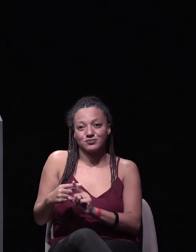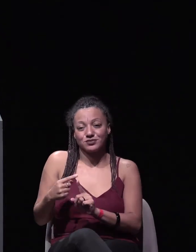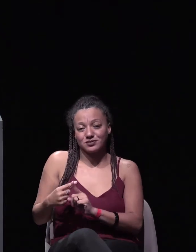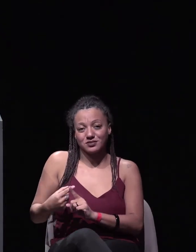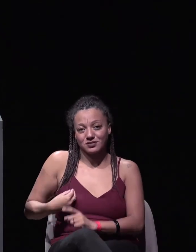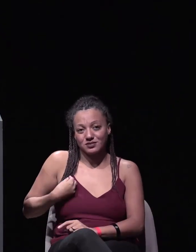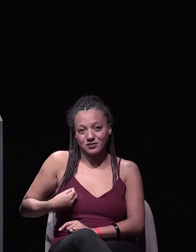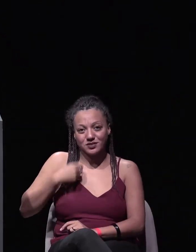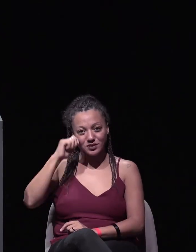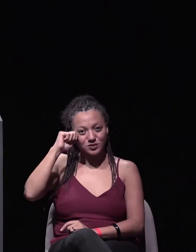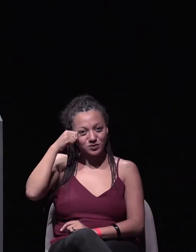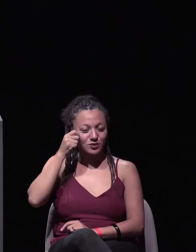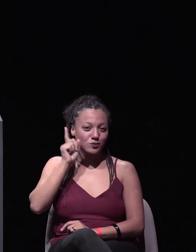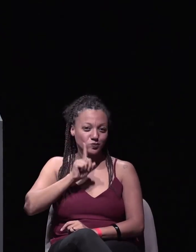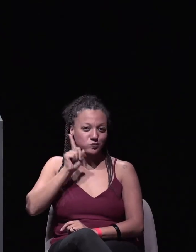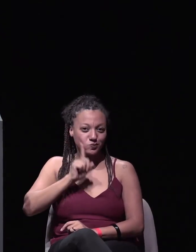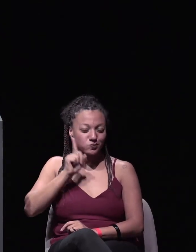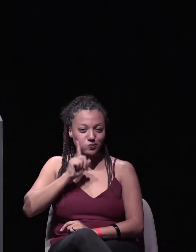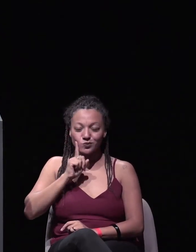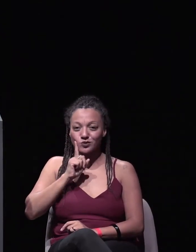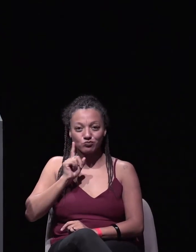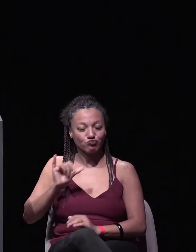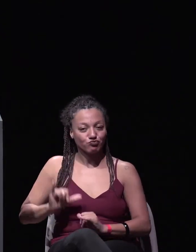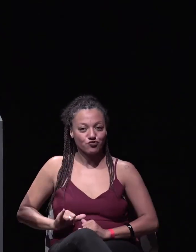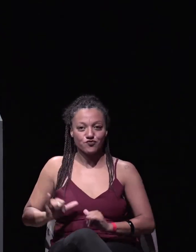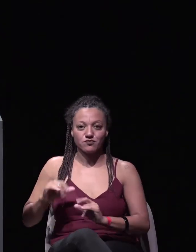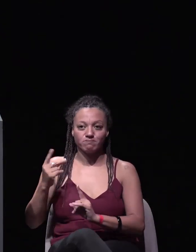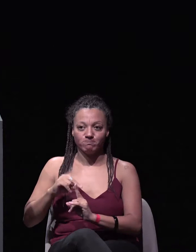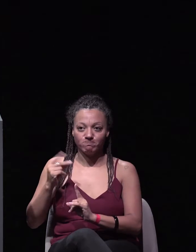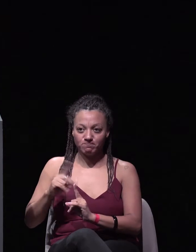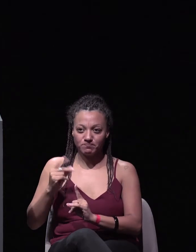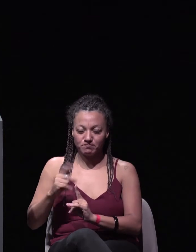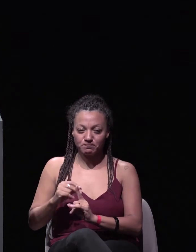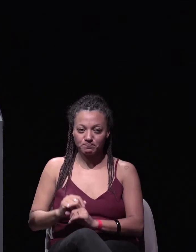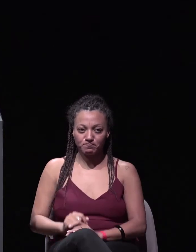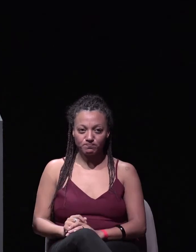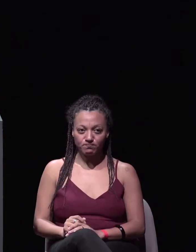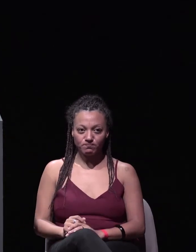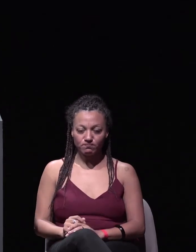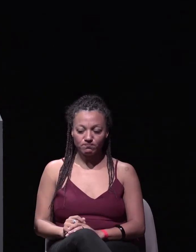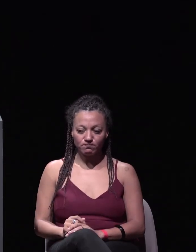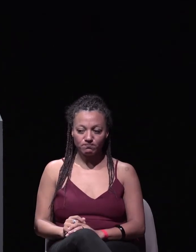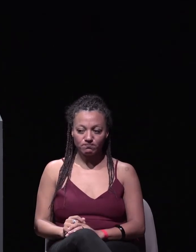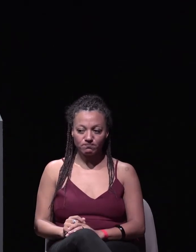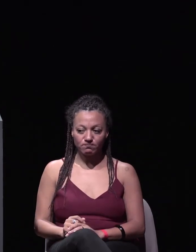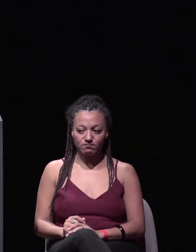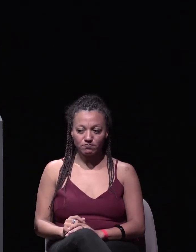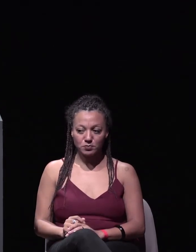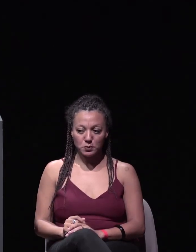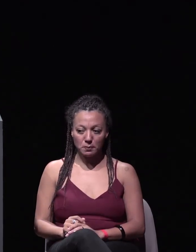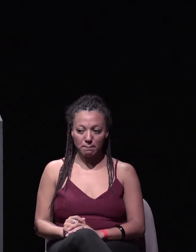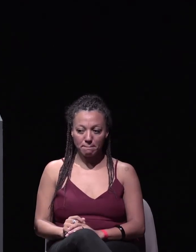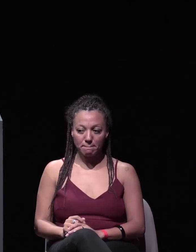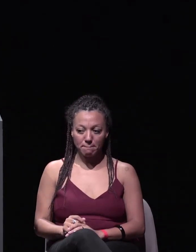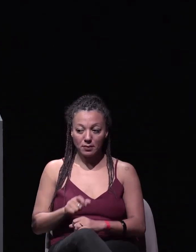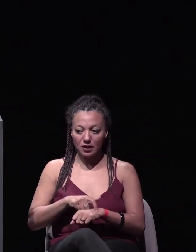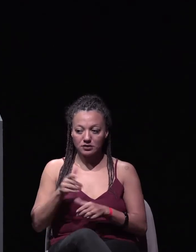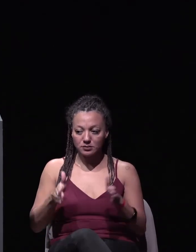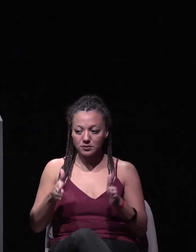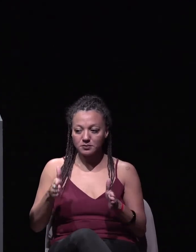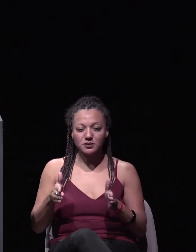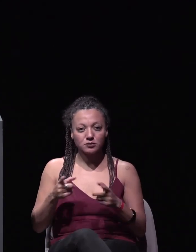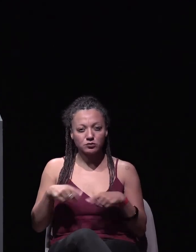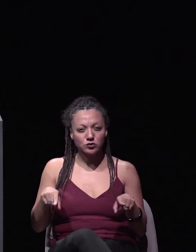Unidos nessas condições, né? E a sensibilidade musical desse momento, né,